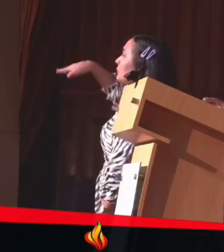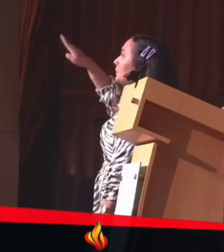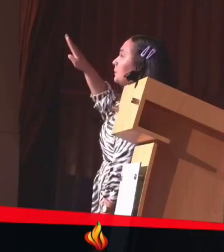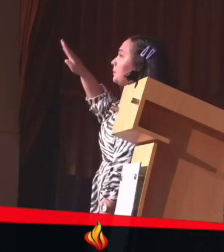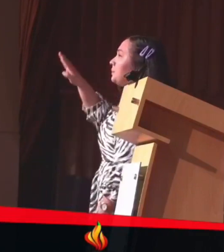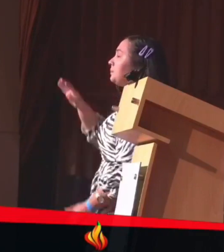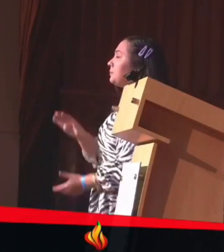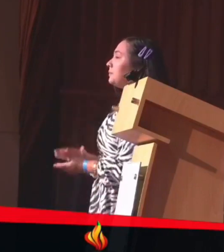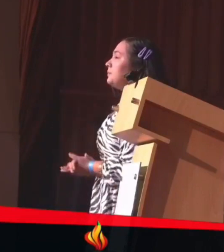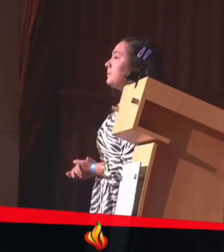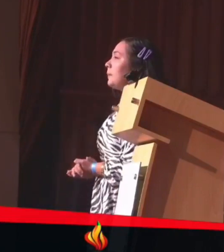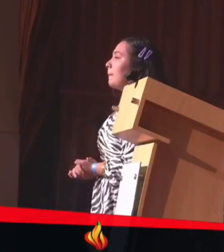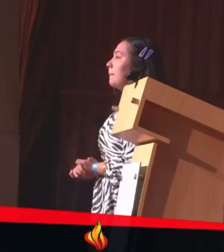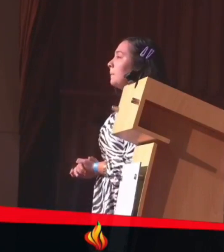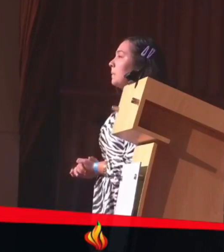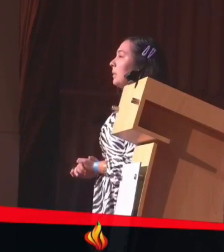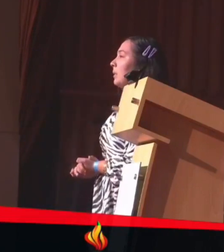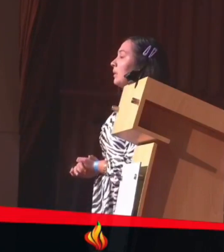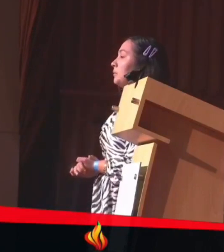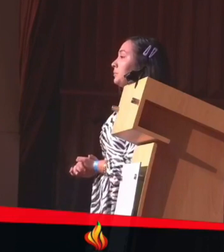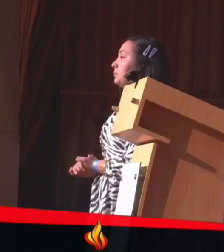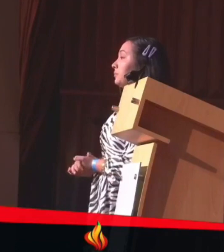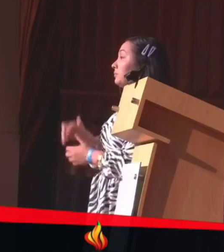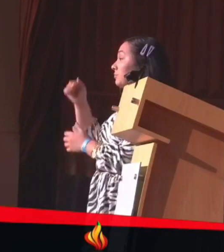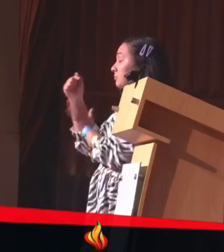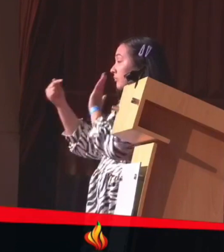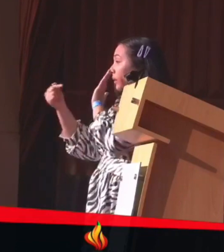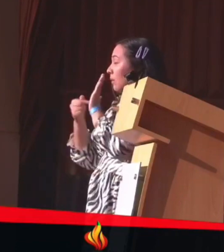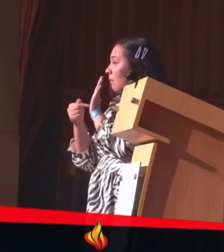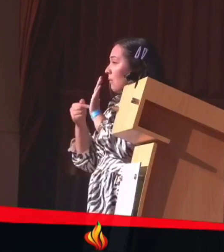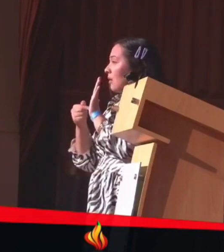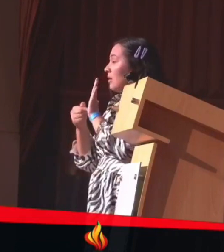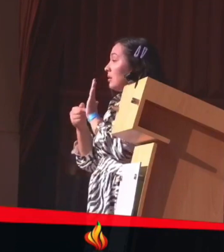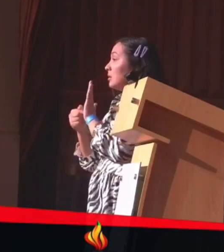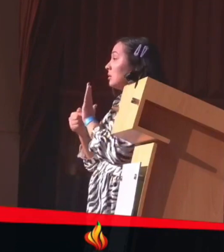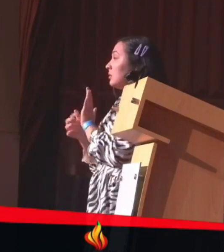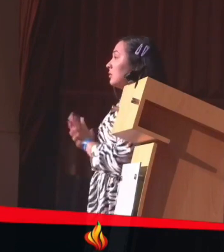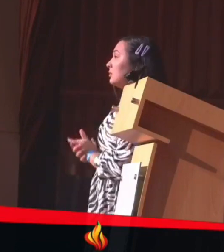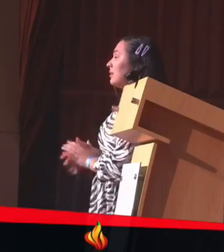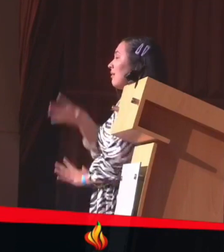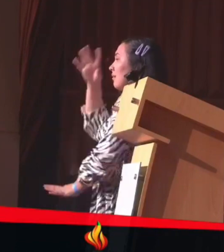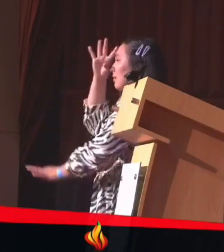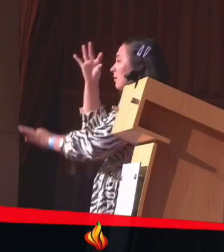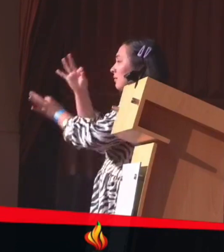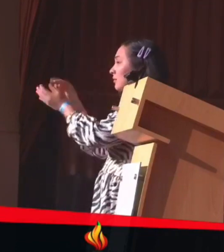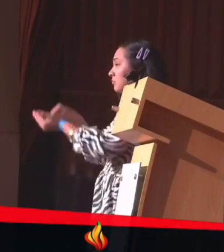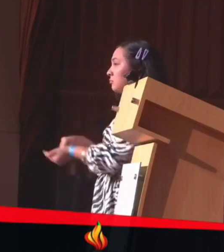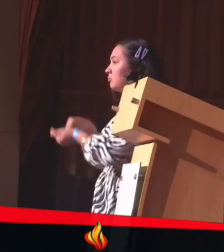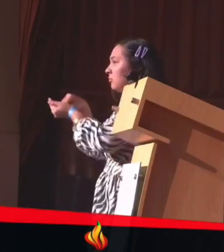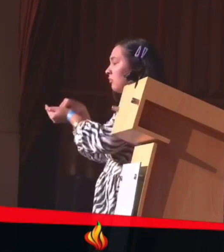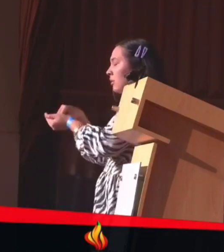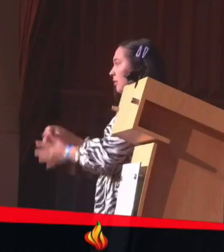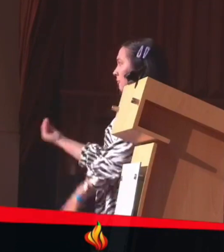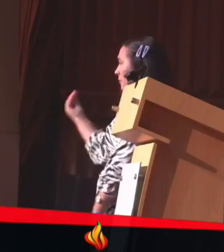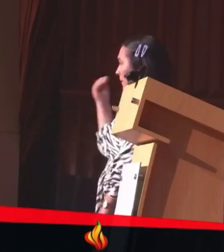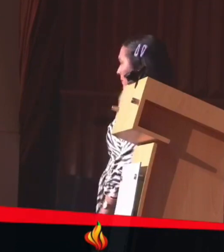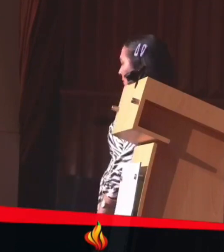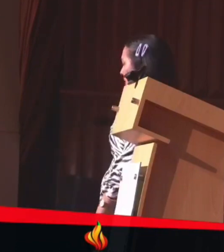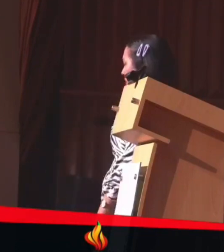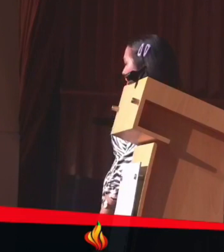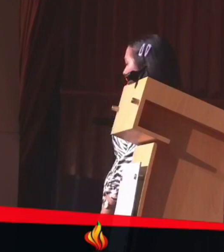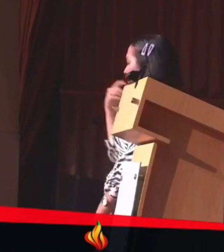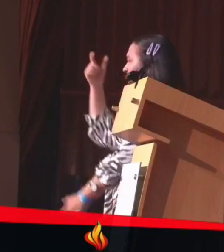Hebreos 11:7 dice: por la fe Noé, cuando fue advertido por Dios de cosas que aún no se veían, de